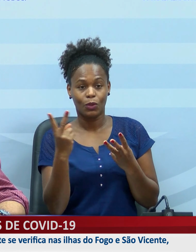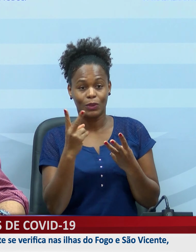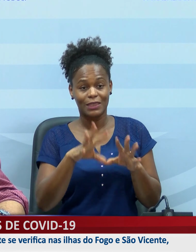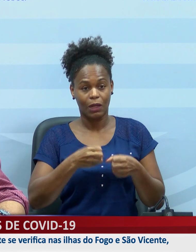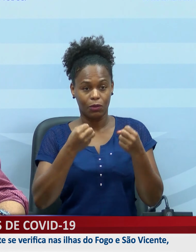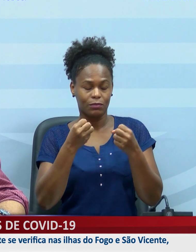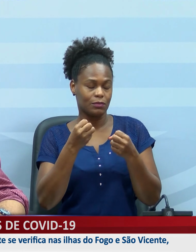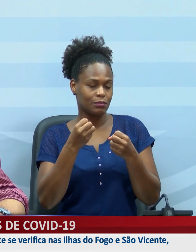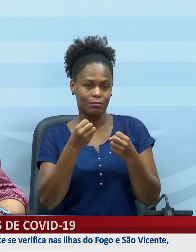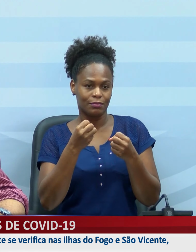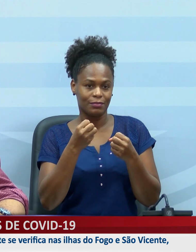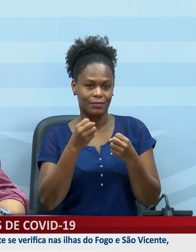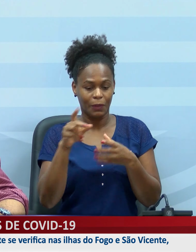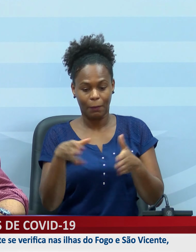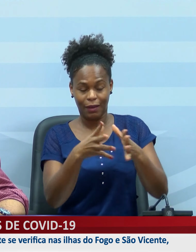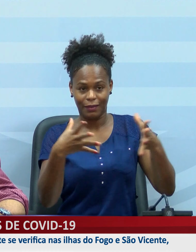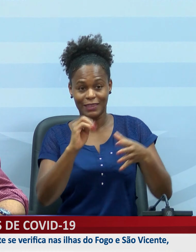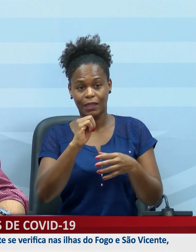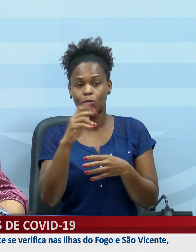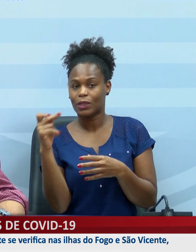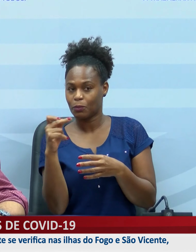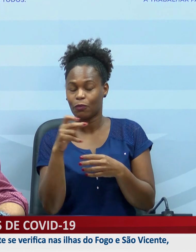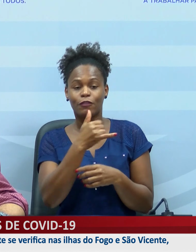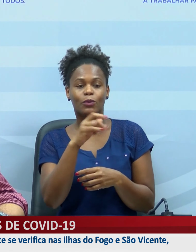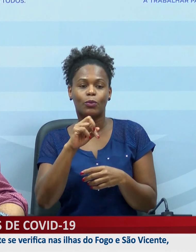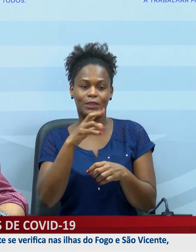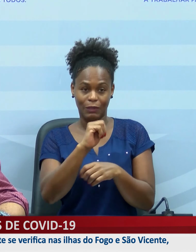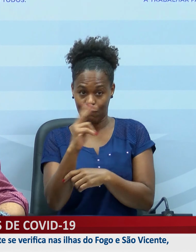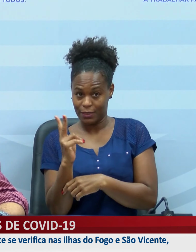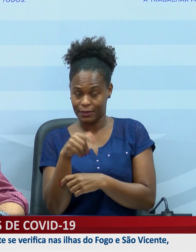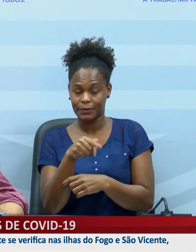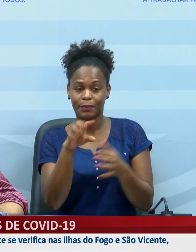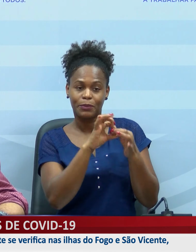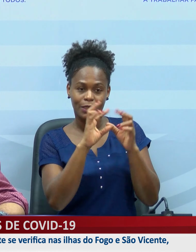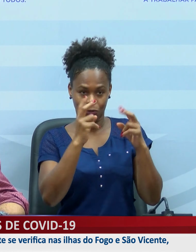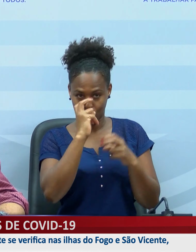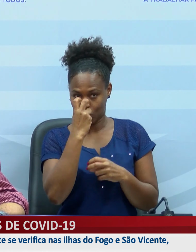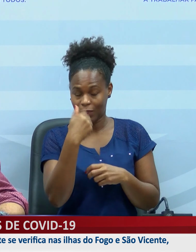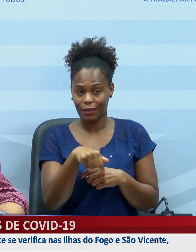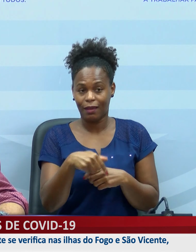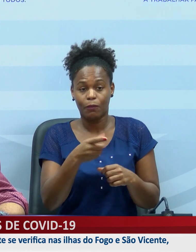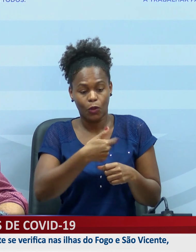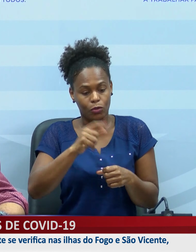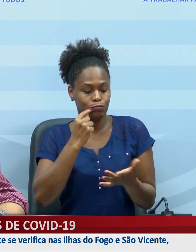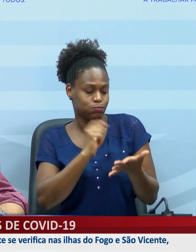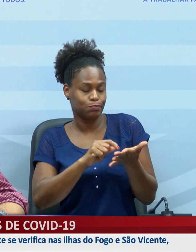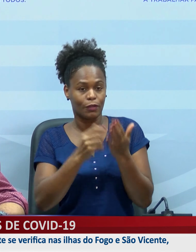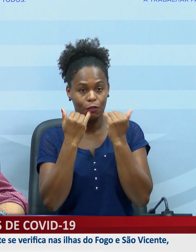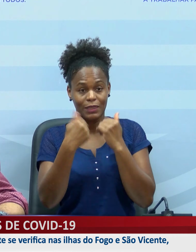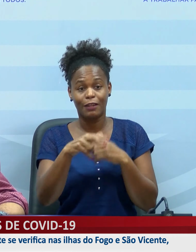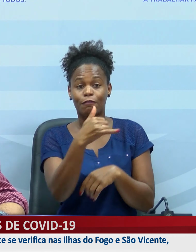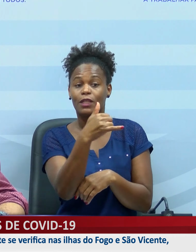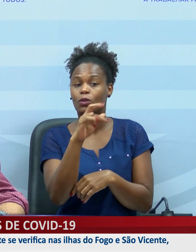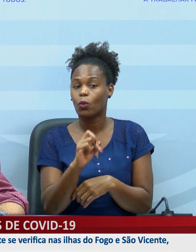Santo Antão e 28 em São Vicente. Em relação a casos suspeitos, nós tivemos a notificação de